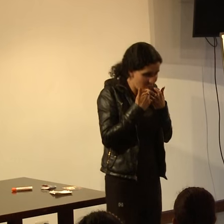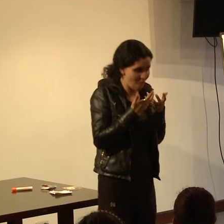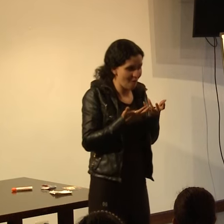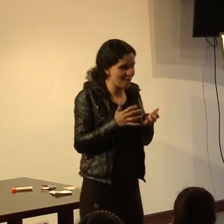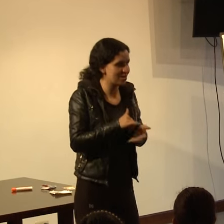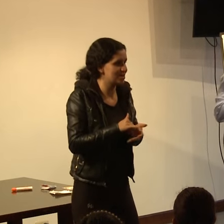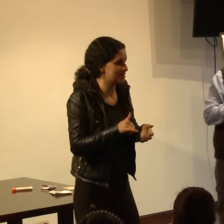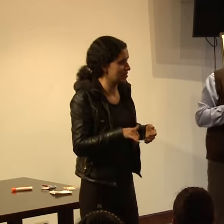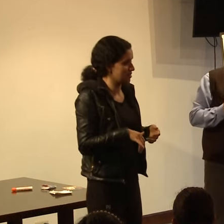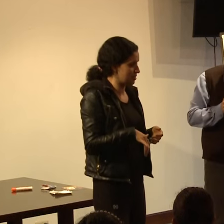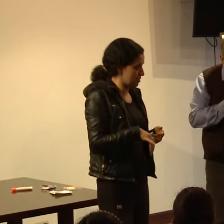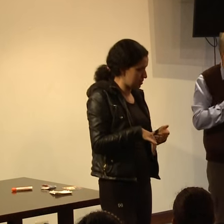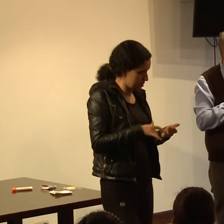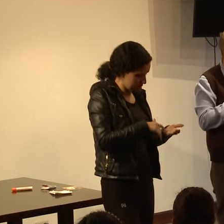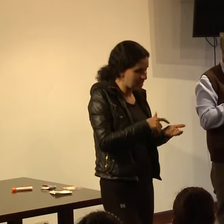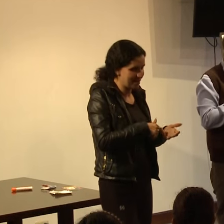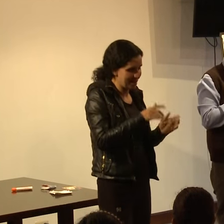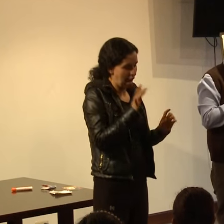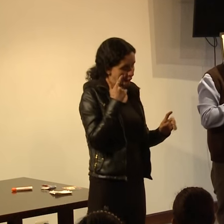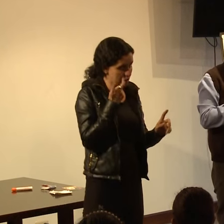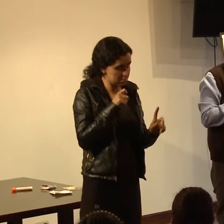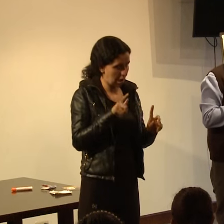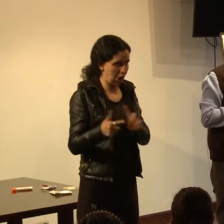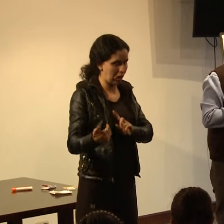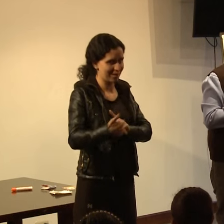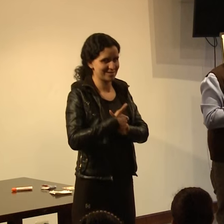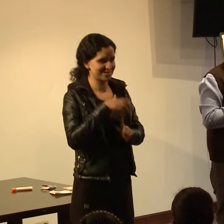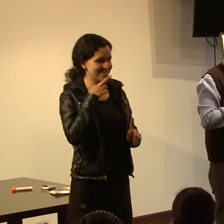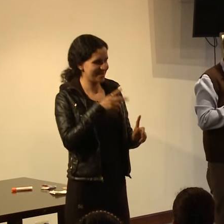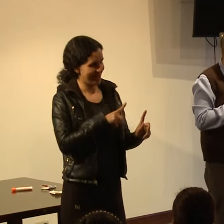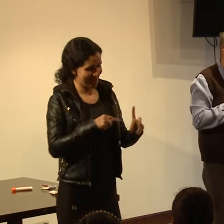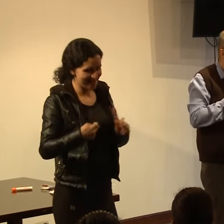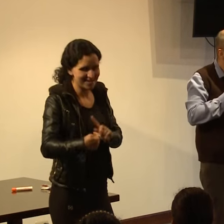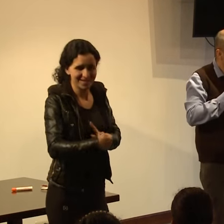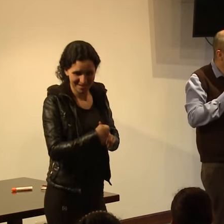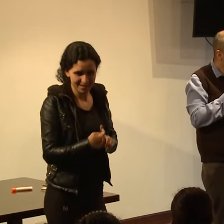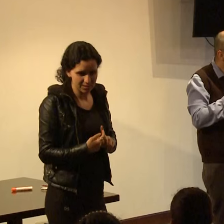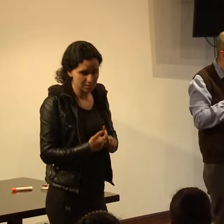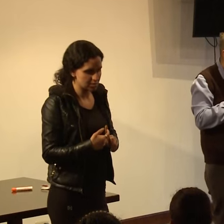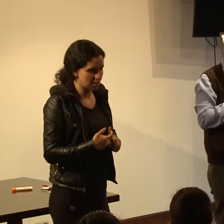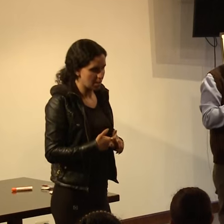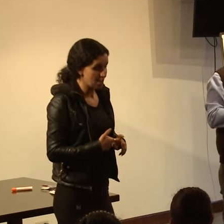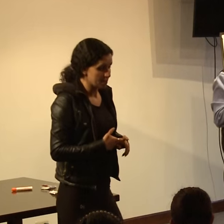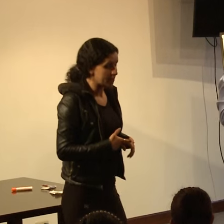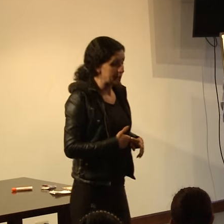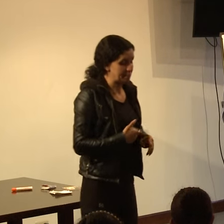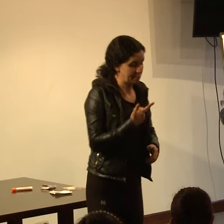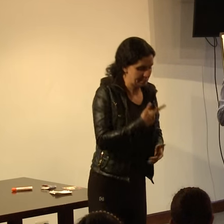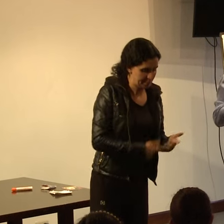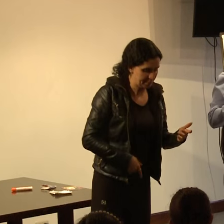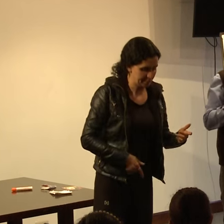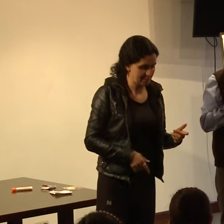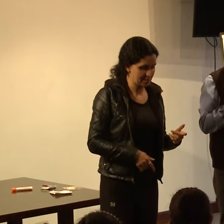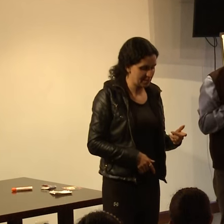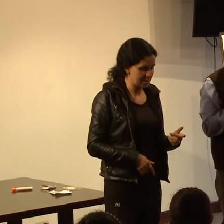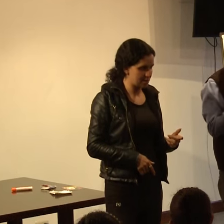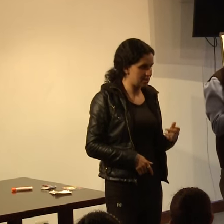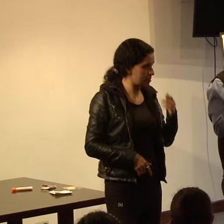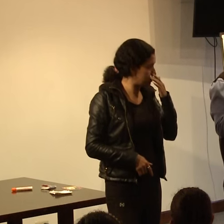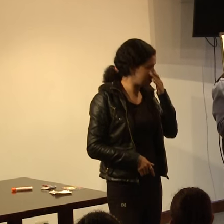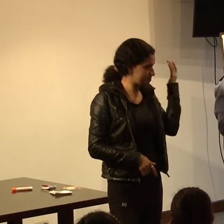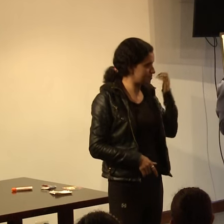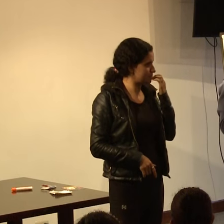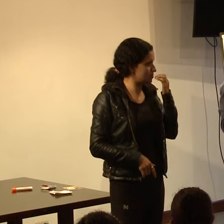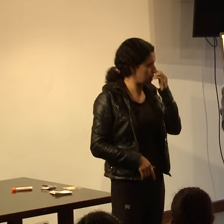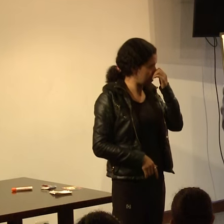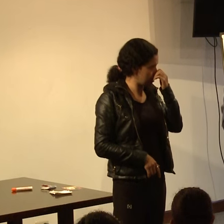como en la pregunta anterior, uno aquí también tiene que irse por la tangente para contestar otra cosa, y es, no le voy a contestar qué tiene que hacer, de pronto le ayudo por